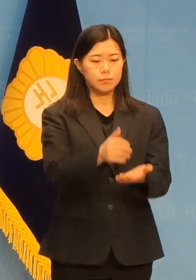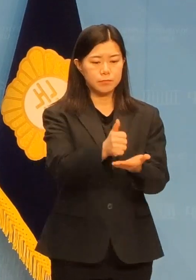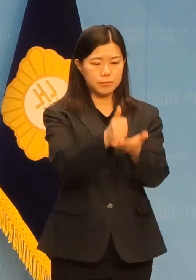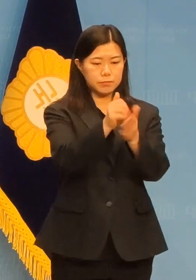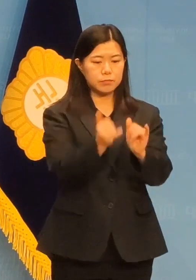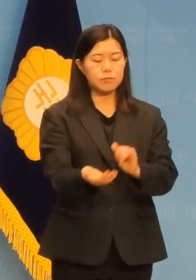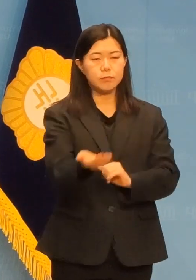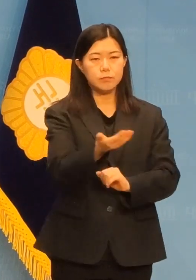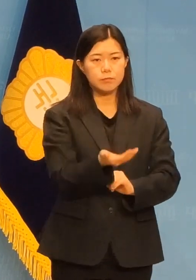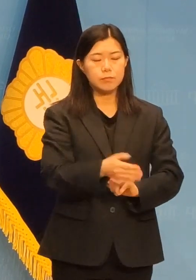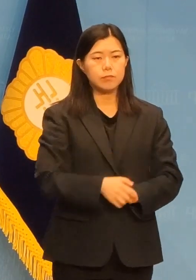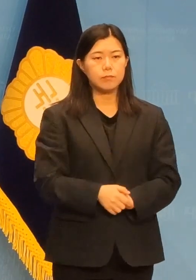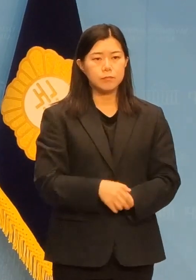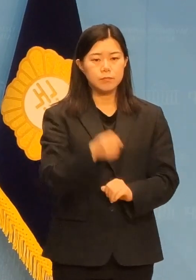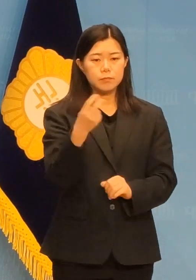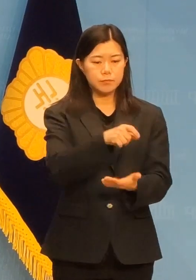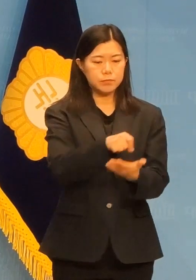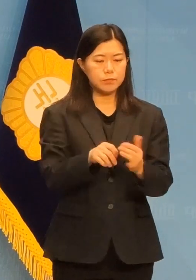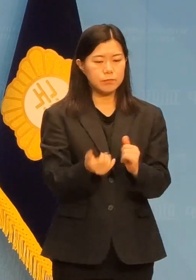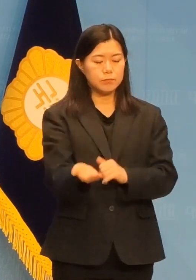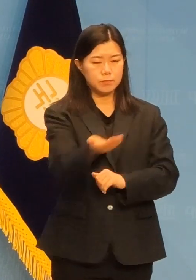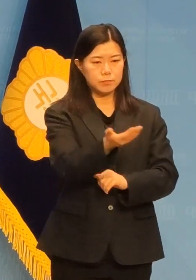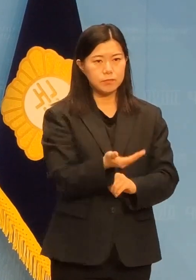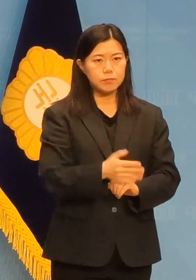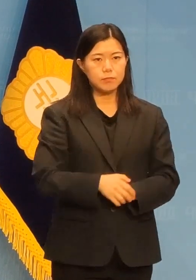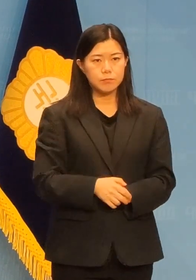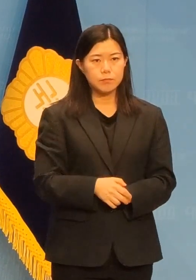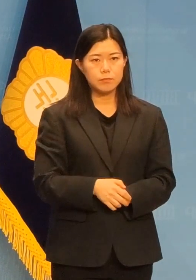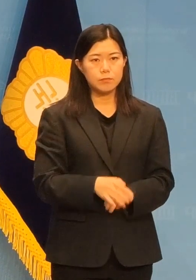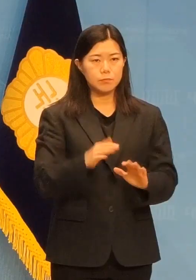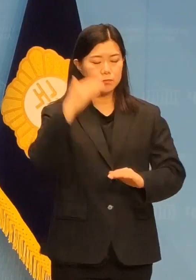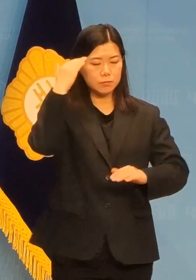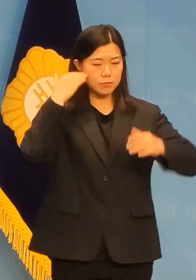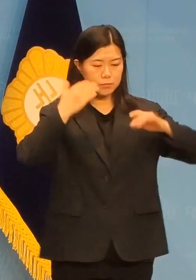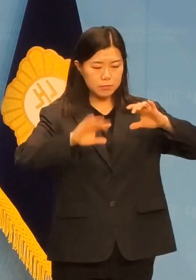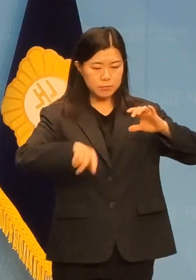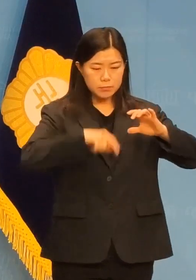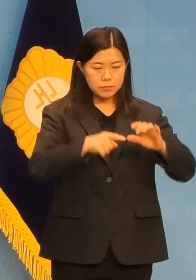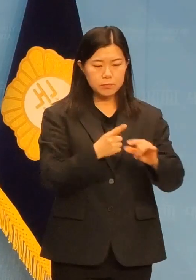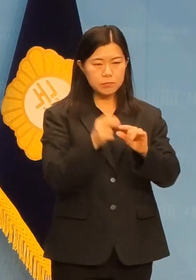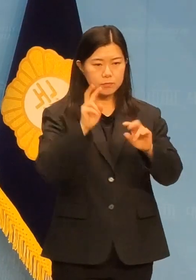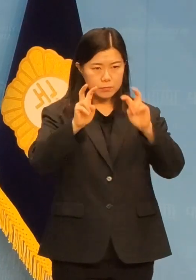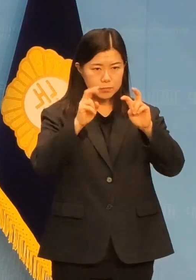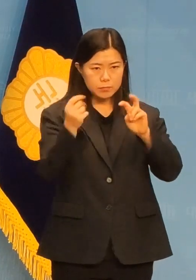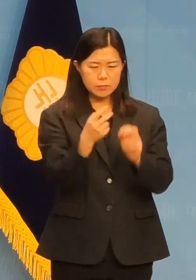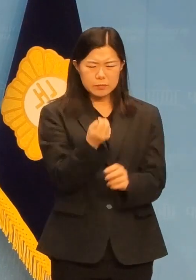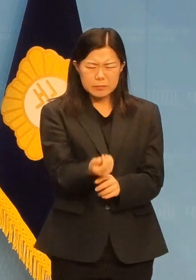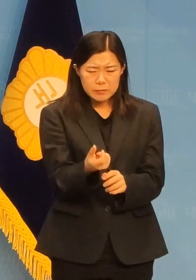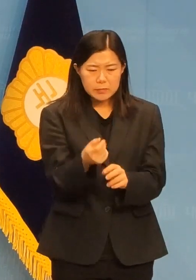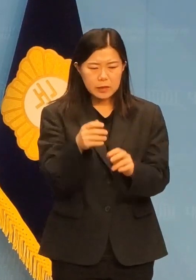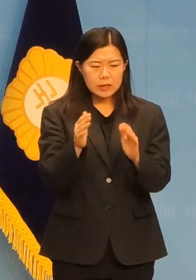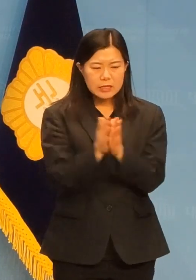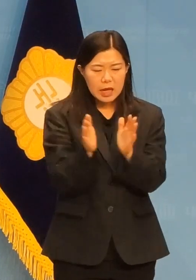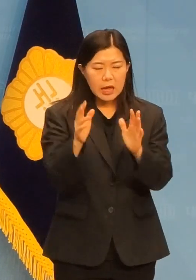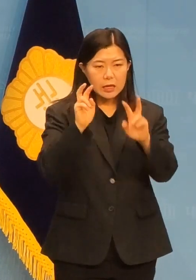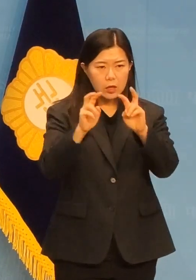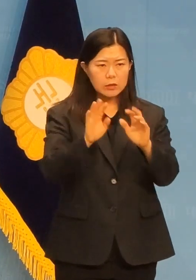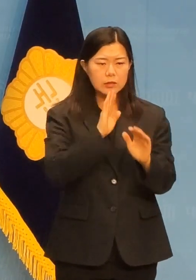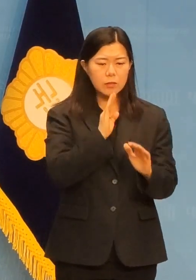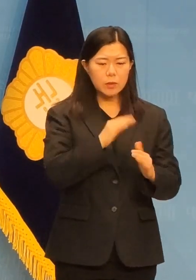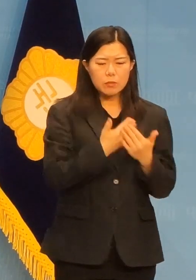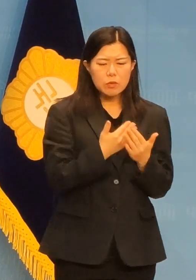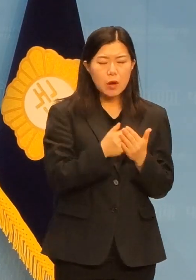존경하는 국민 여러분, 그리고 언론인 여러분, 대한민국에서 중소기업과 스타트업이 가장 불안해하는